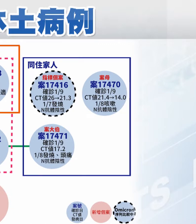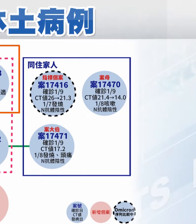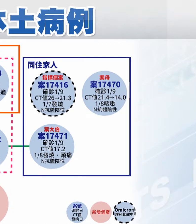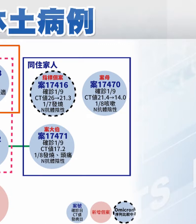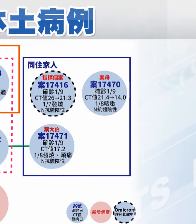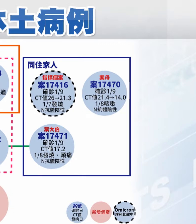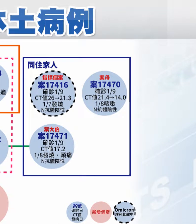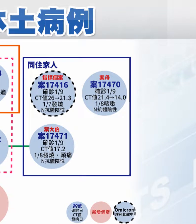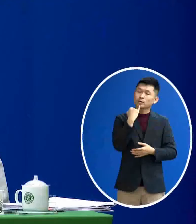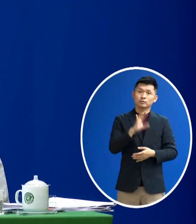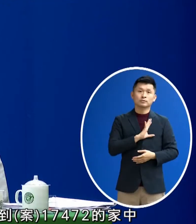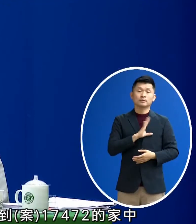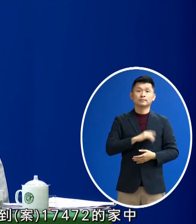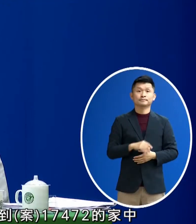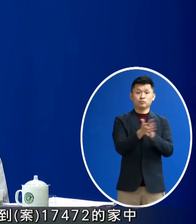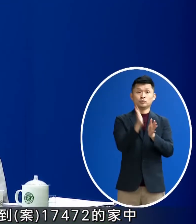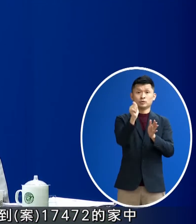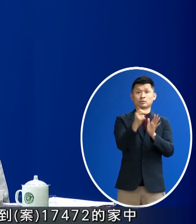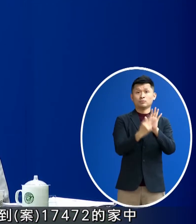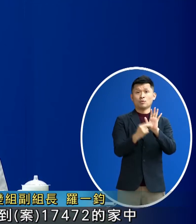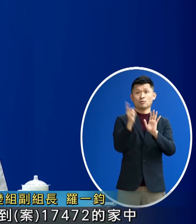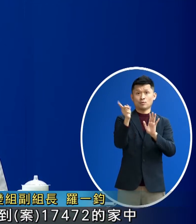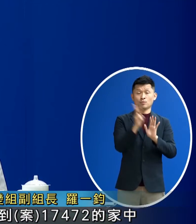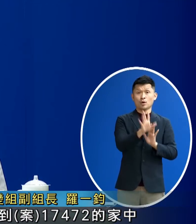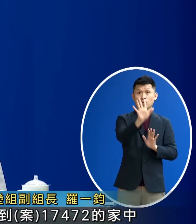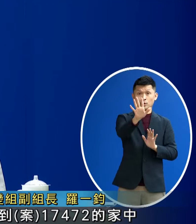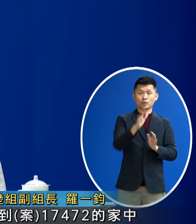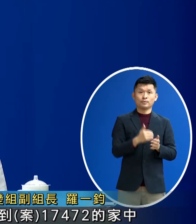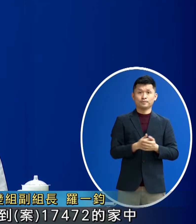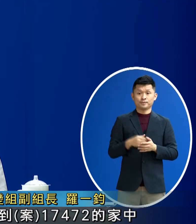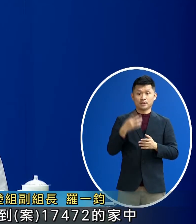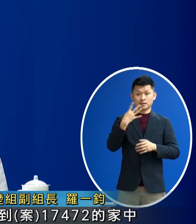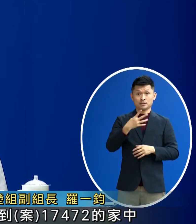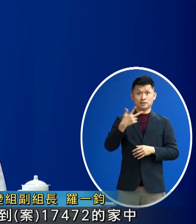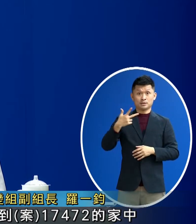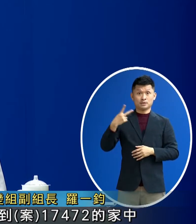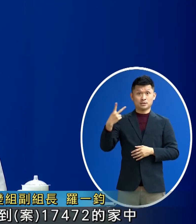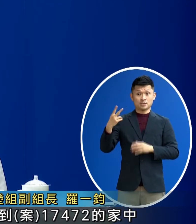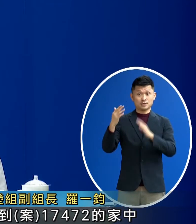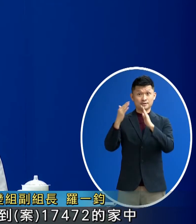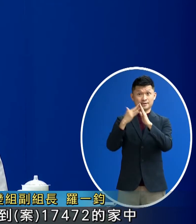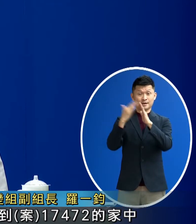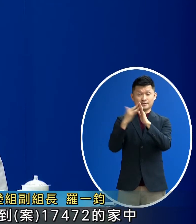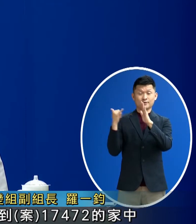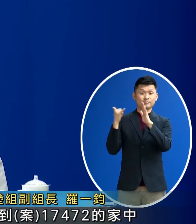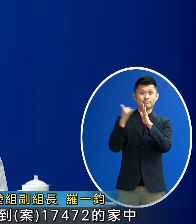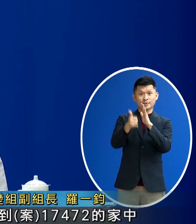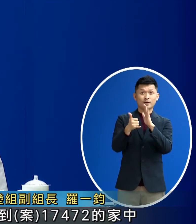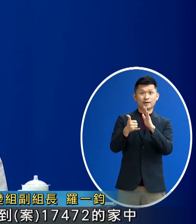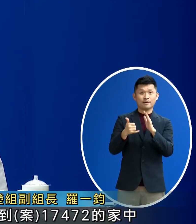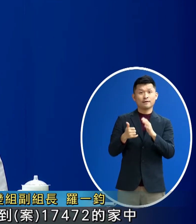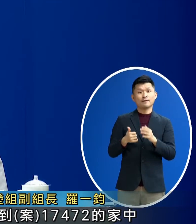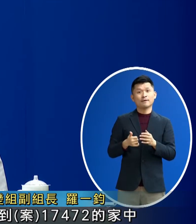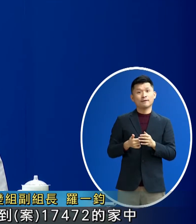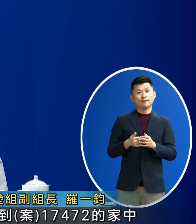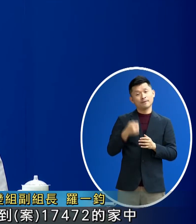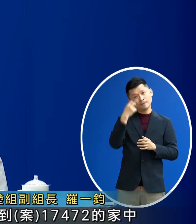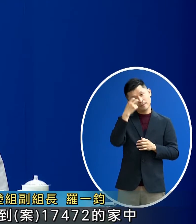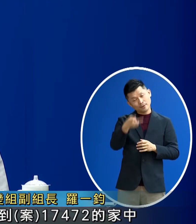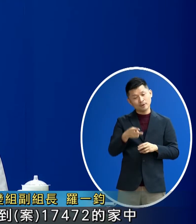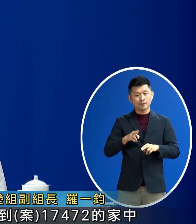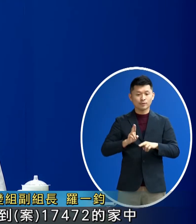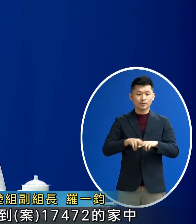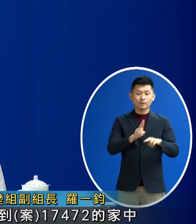在裁剪后确诊。 507，他是有到472的这个家中哈，大概在里头坐了大